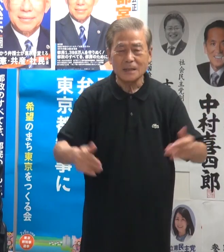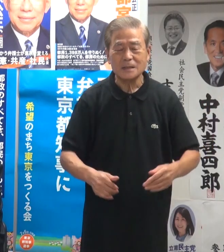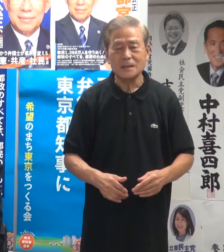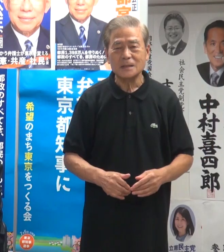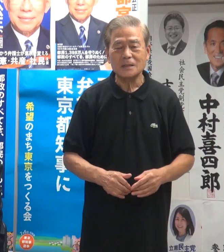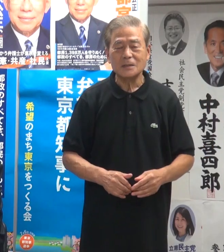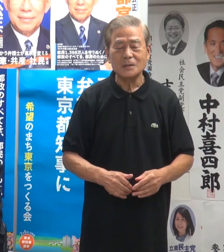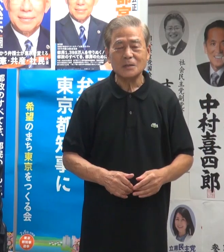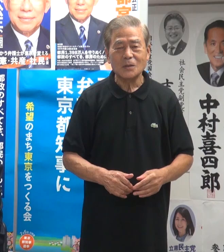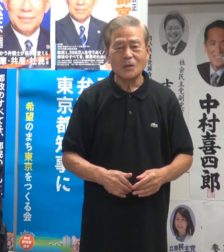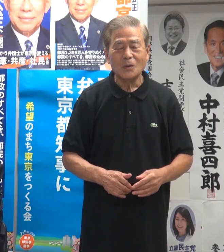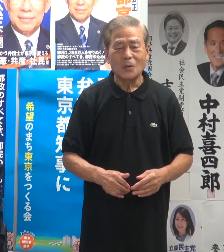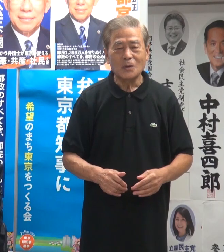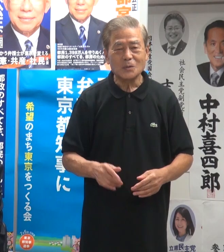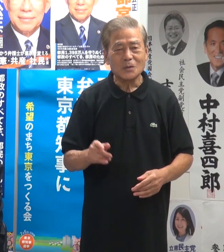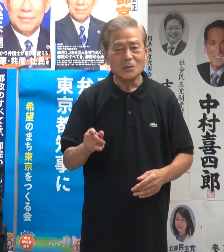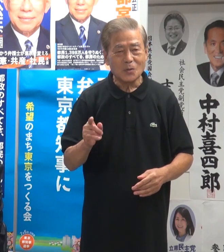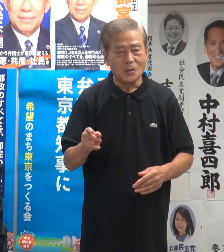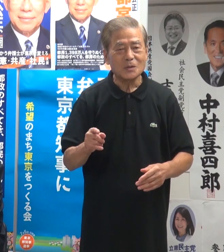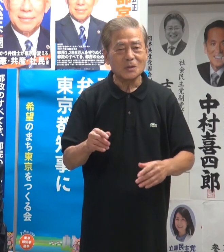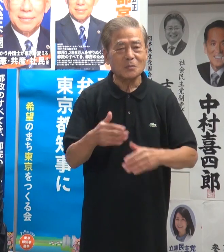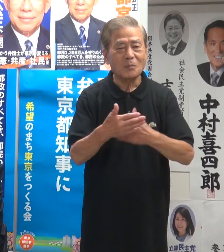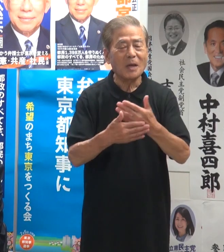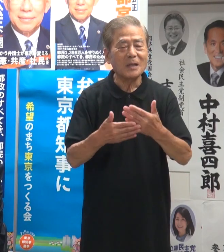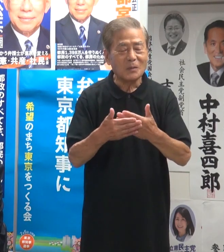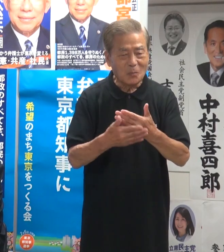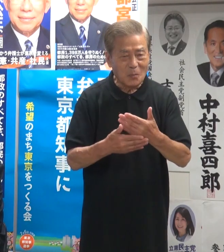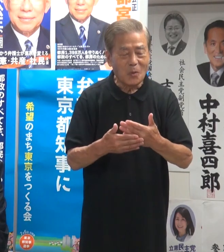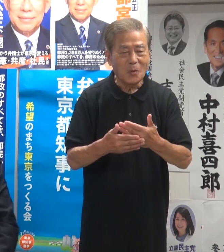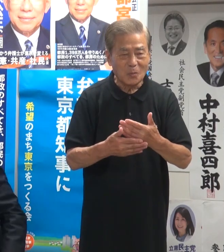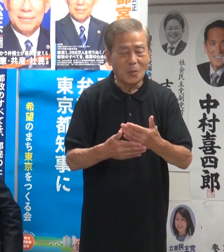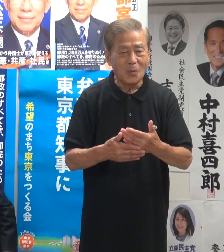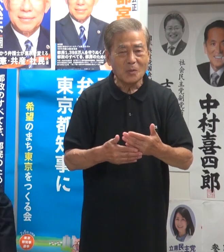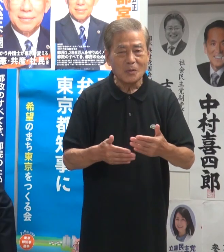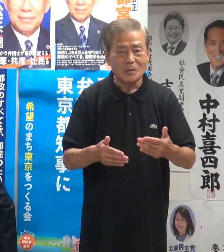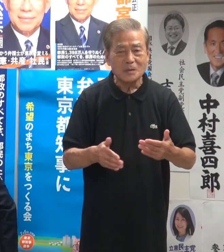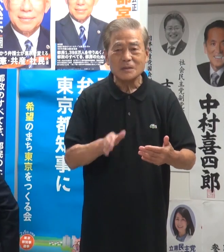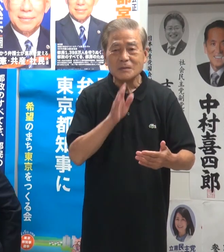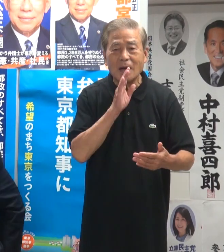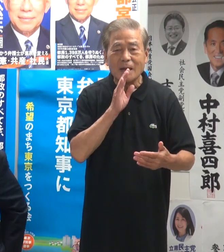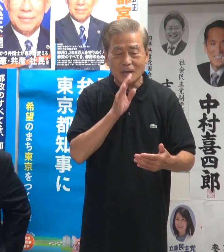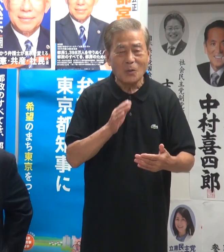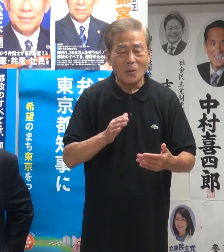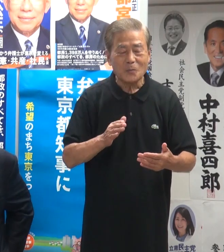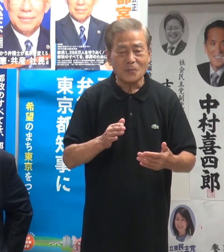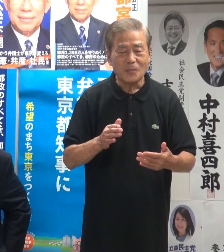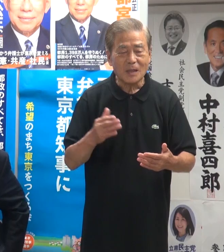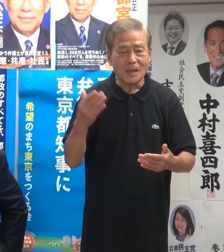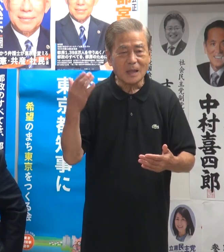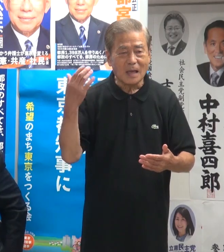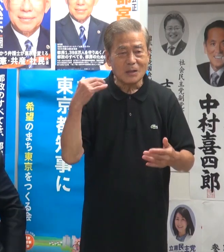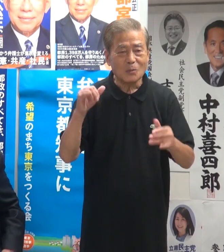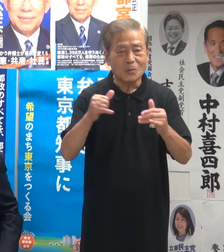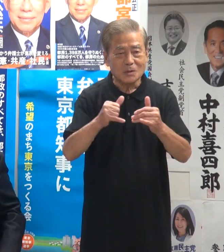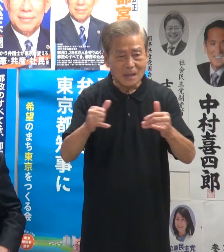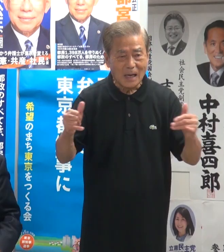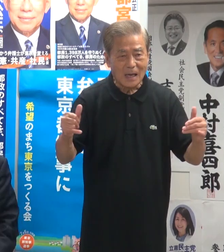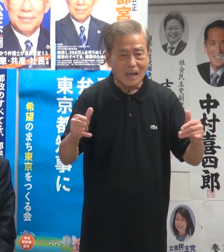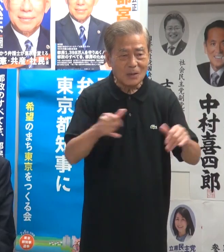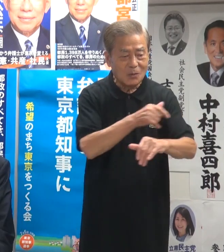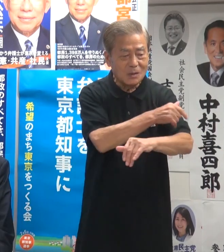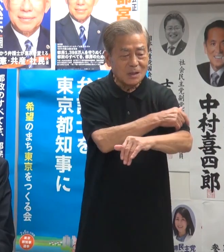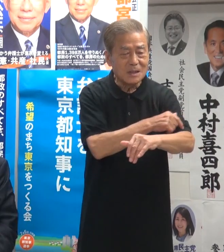まあそういうことも、ただ それを現場の記者に言って、もうどれだけ